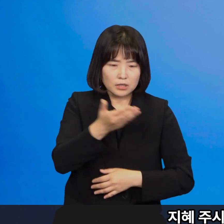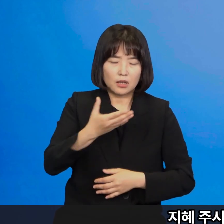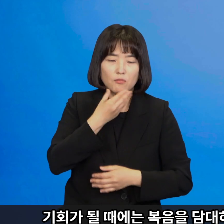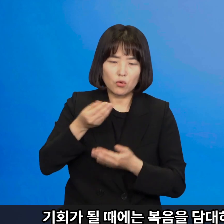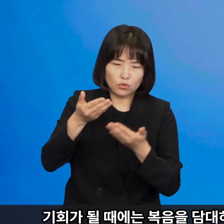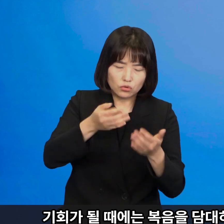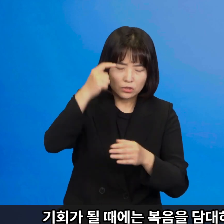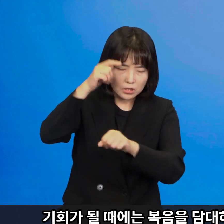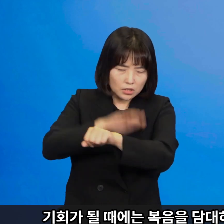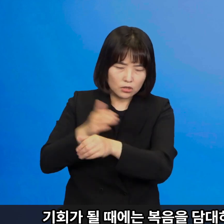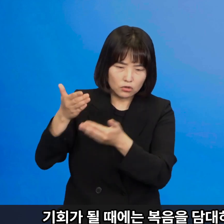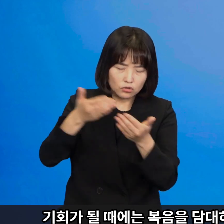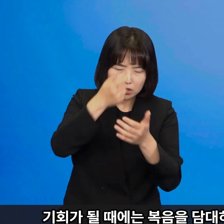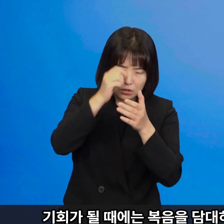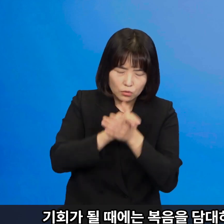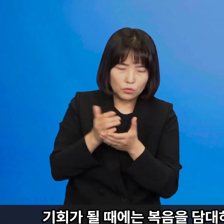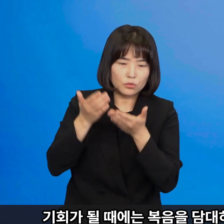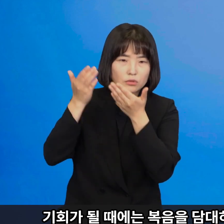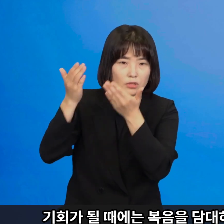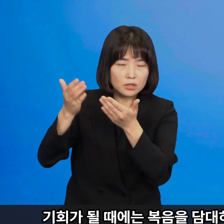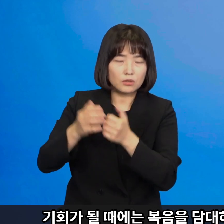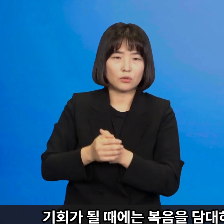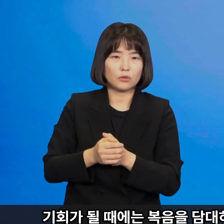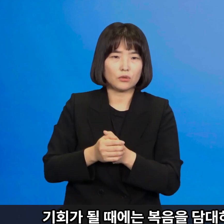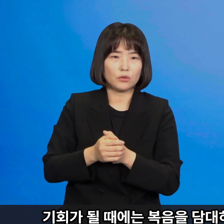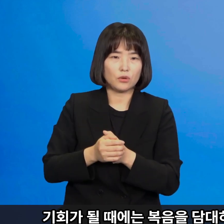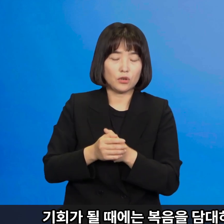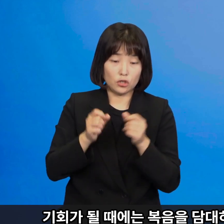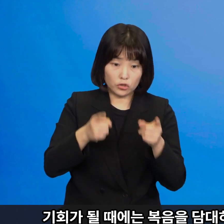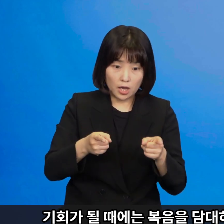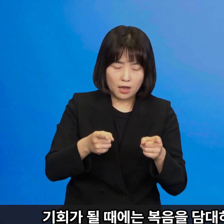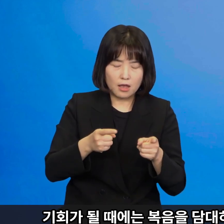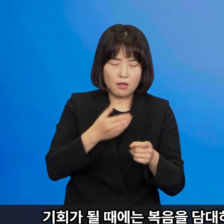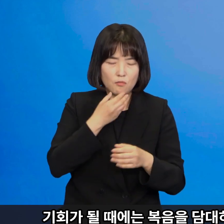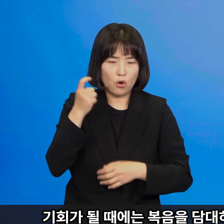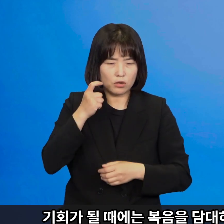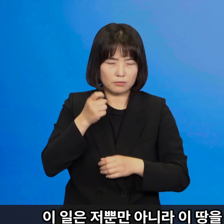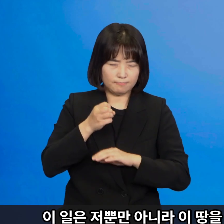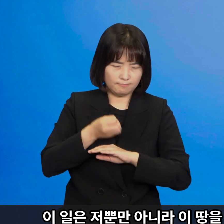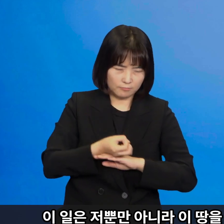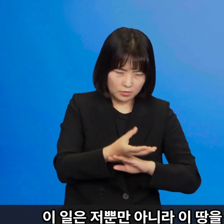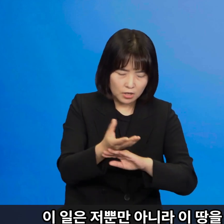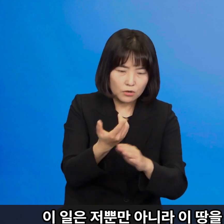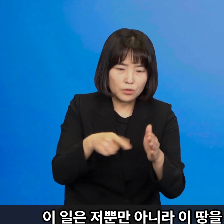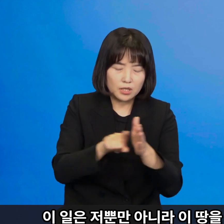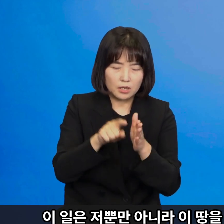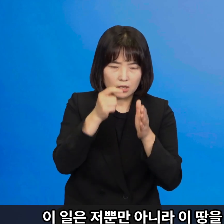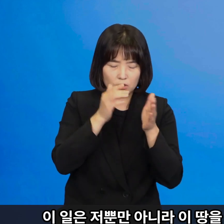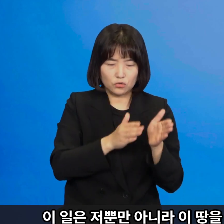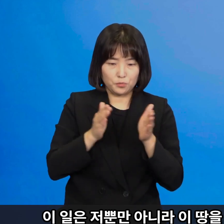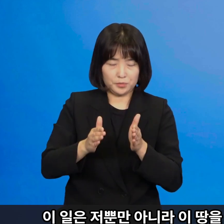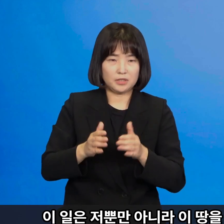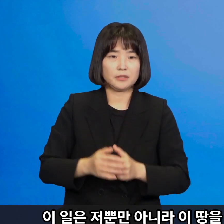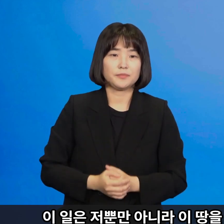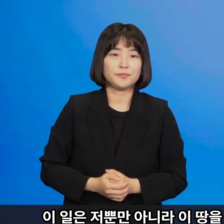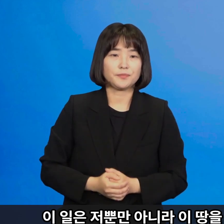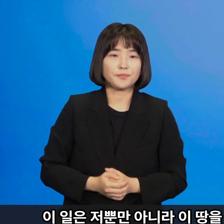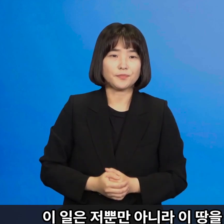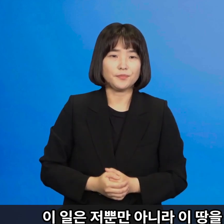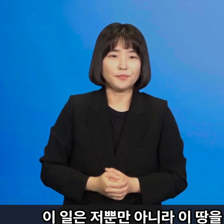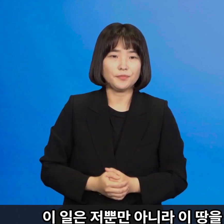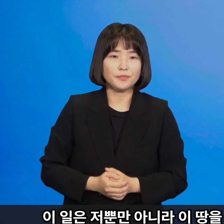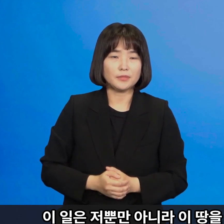기도하며 기회가 될 때에는 복음을 담대히 전하기 위해 기도로 준비합니다. 이 일은 저뿐만 아니라 이